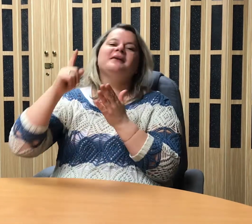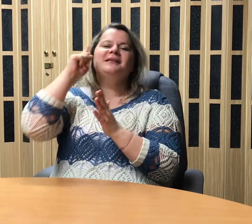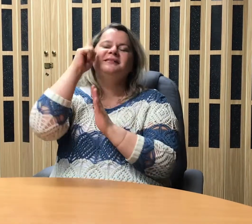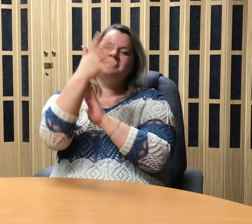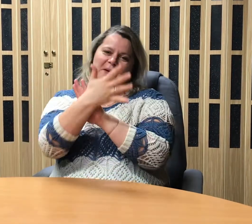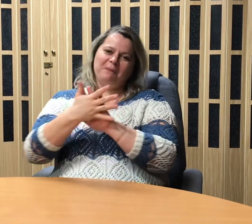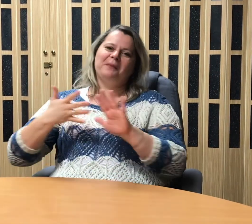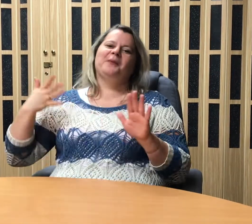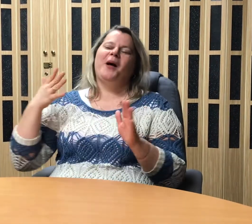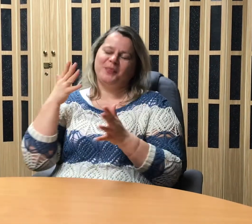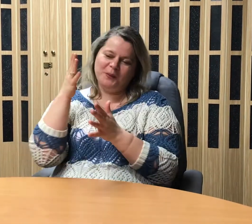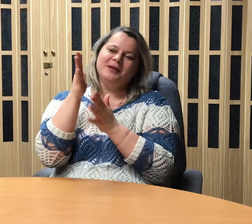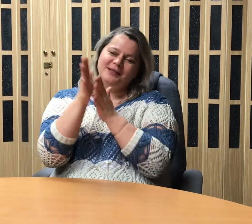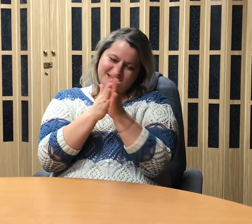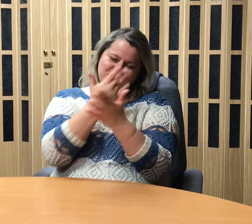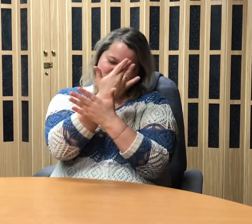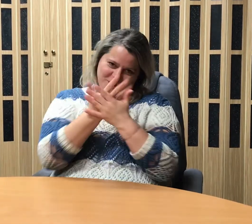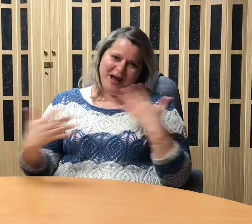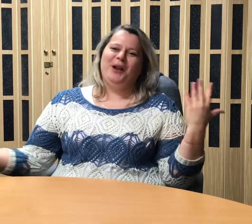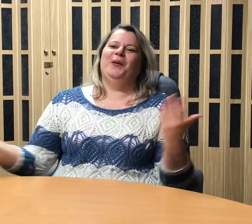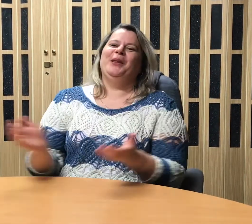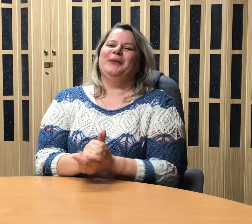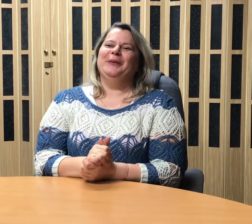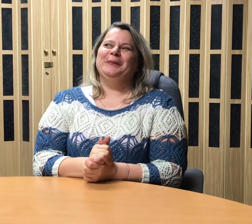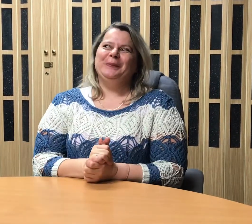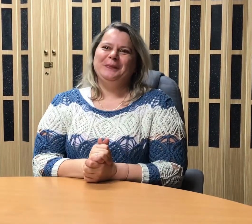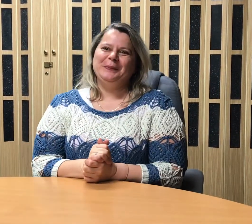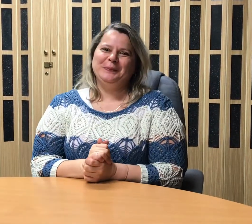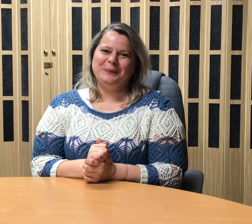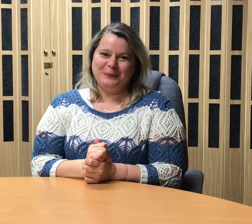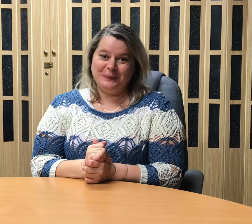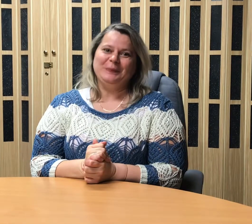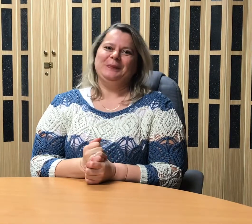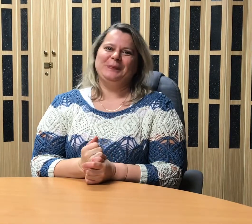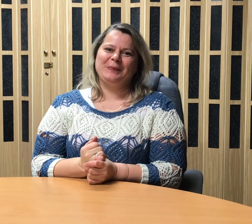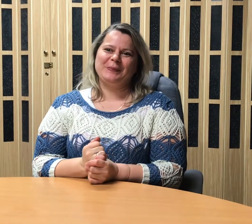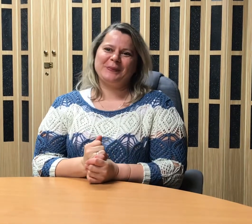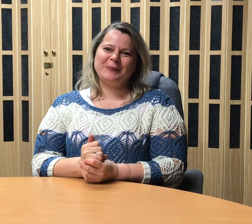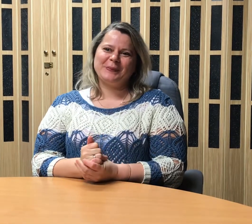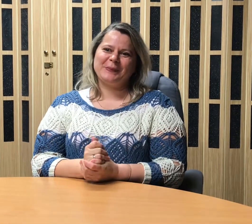jau šobrīd mēs jau brīvi sarunājam zīmju valodā.